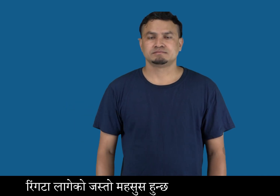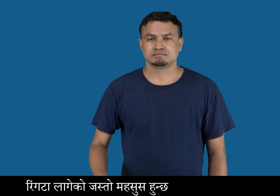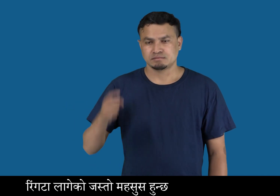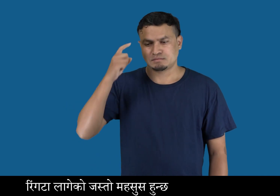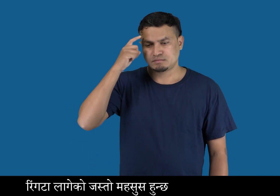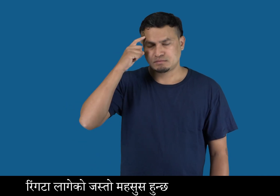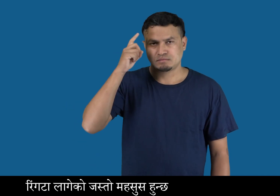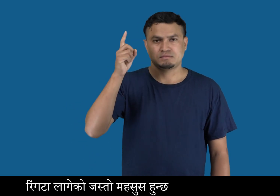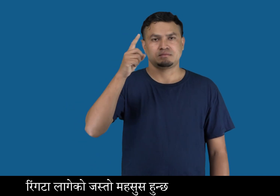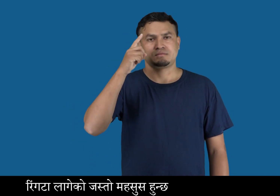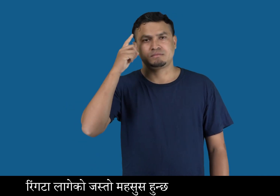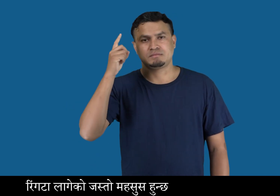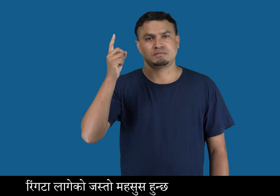रिङ्गटा लागेको जस्तो महसुस हुन्छ।